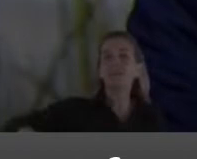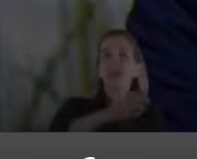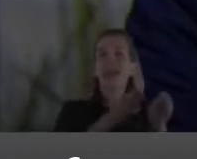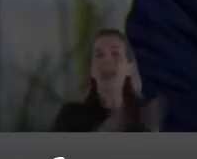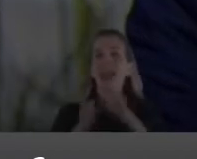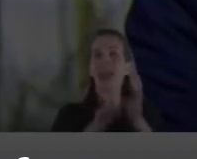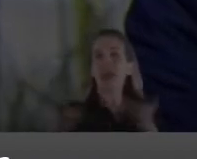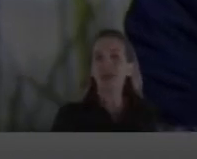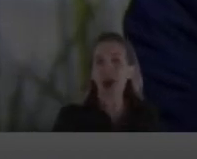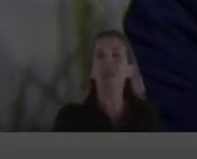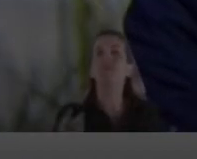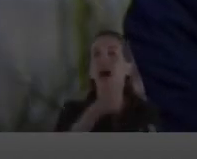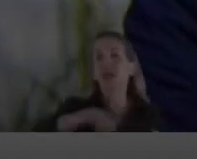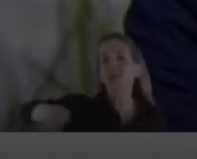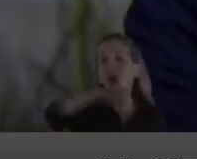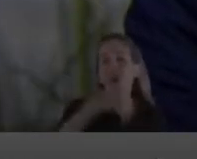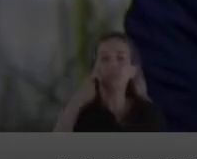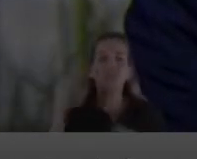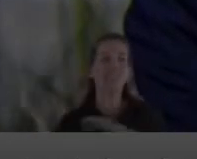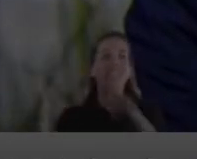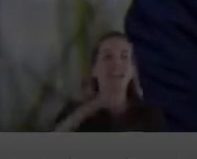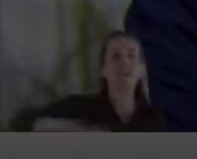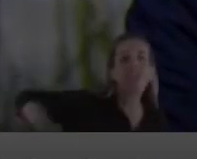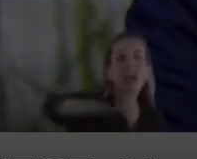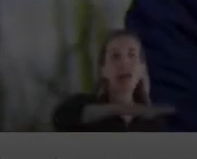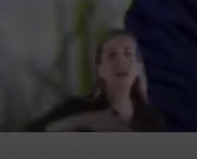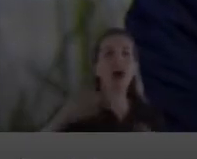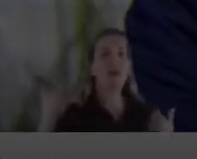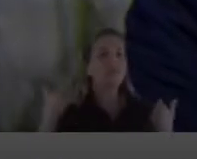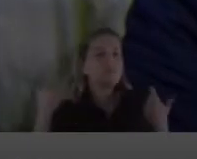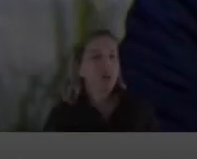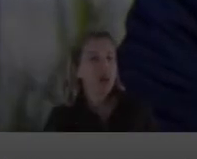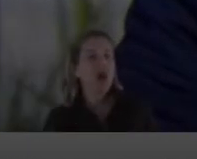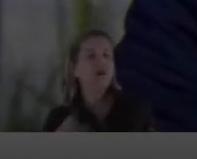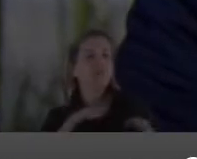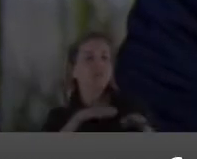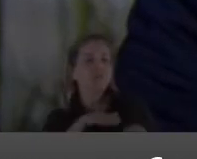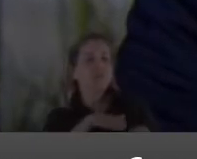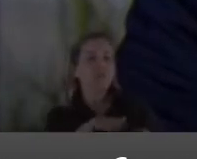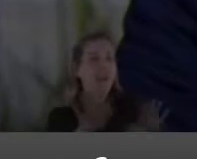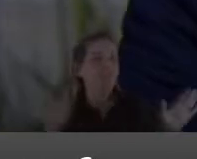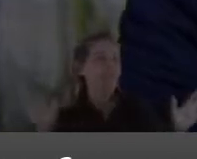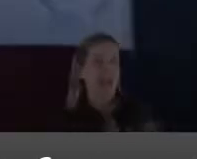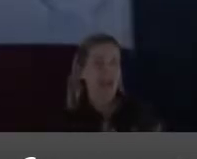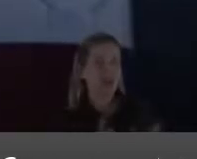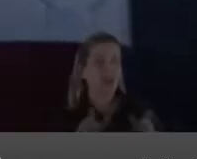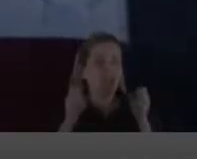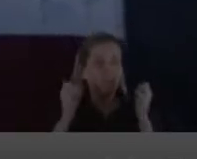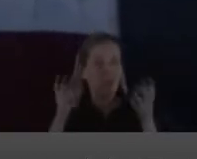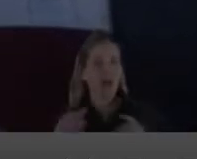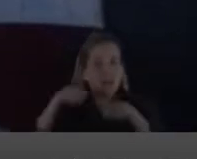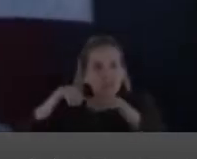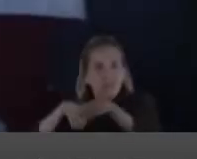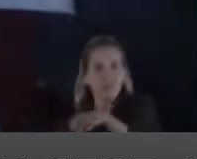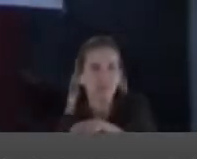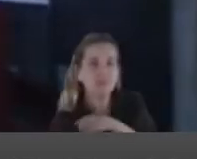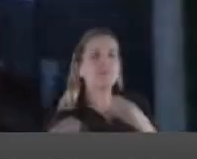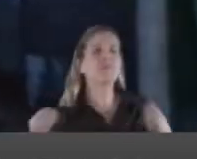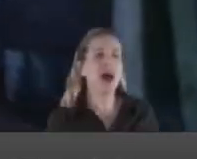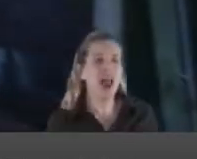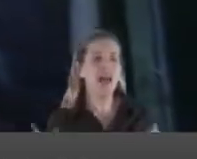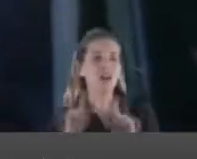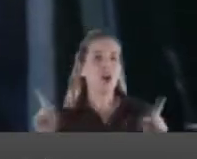los que llegamos a Escobar y nos ahorra tiempo de tránsito, tiempo de andar sobre nuestro auto esperando que